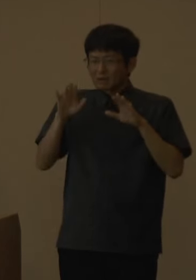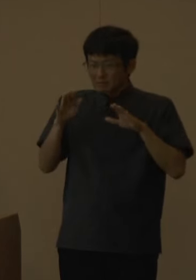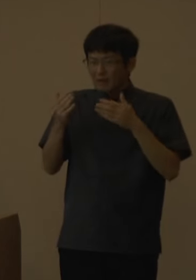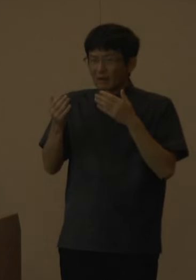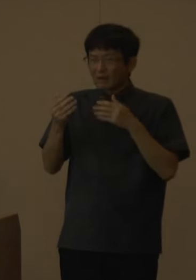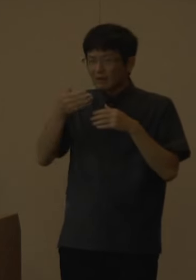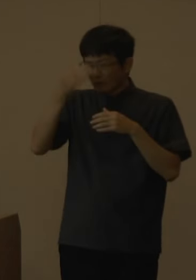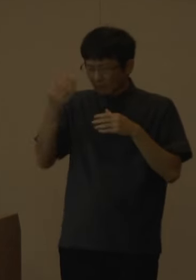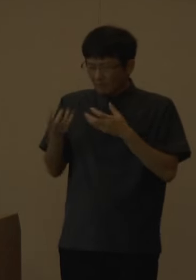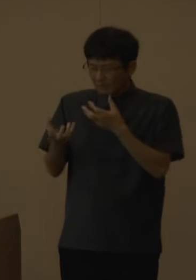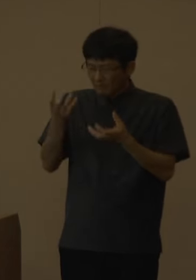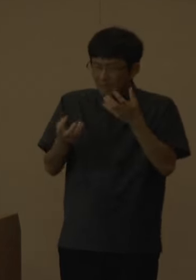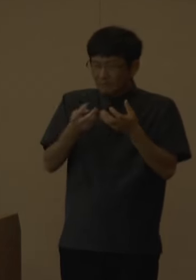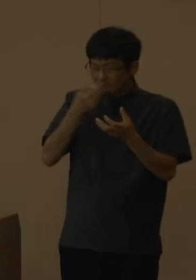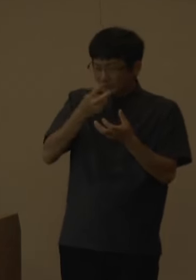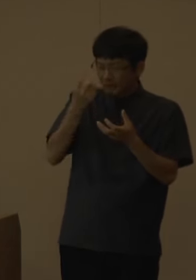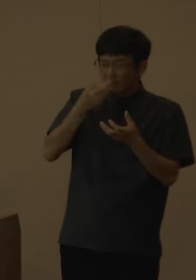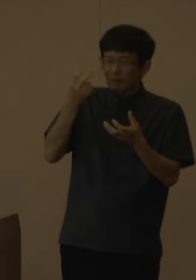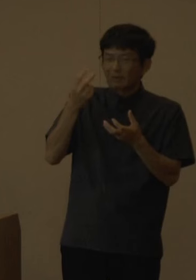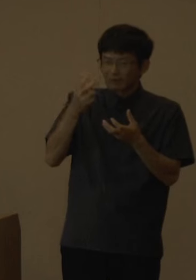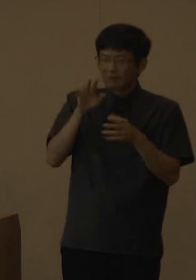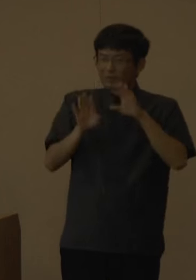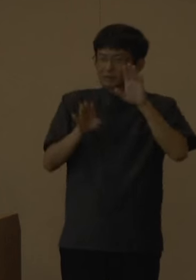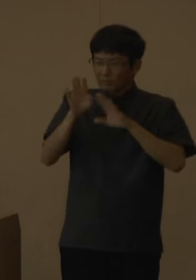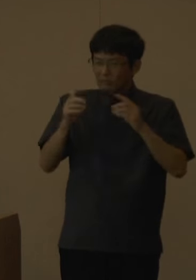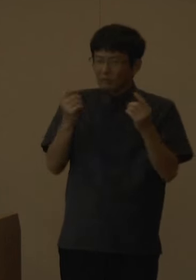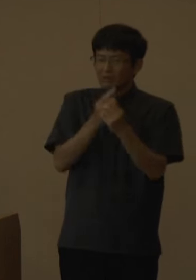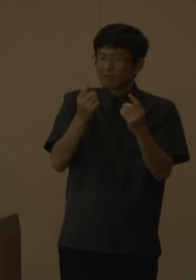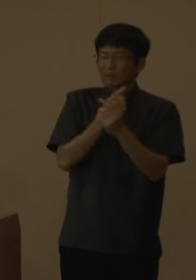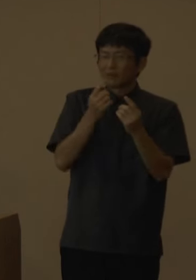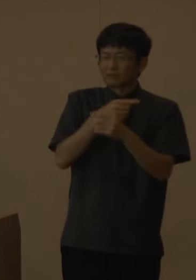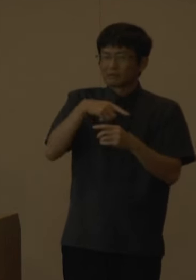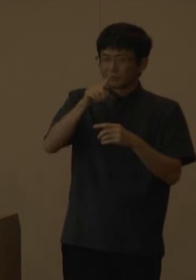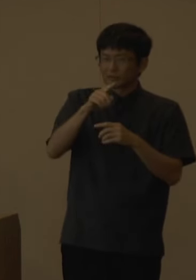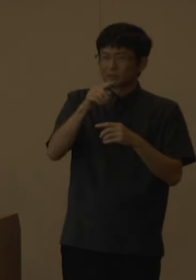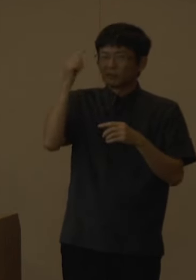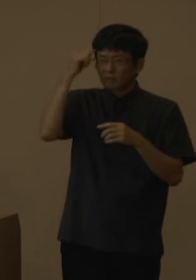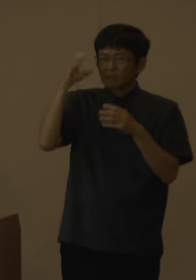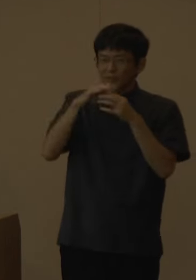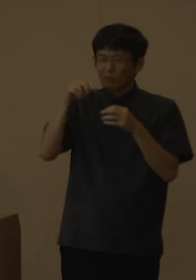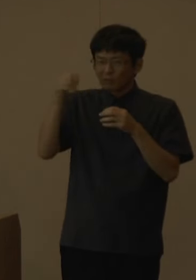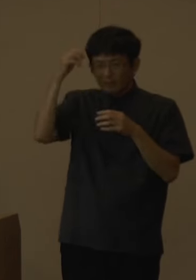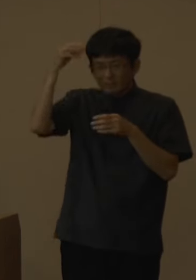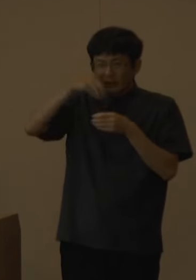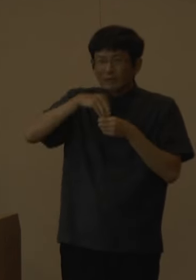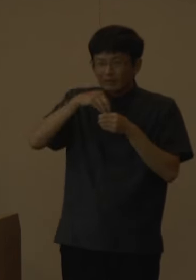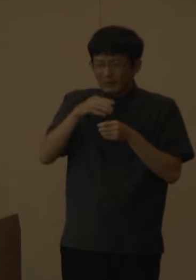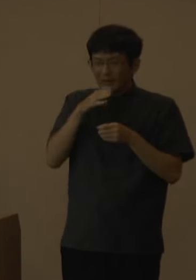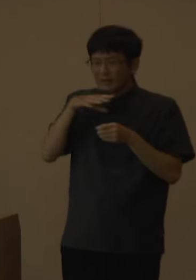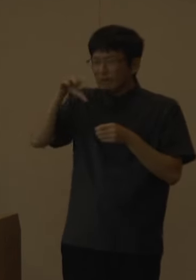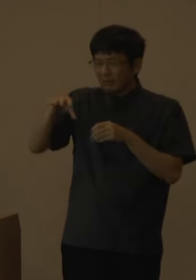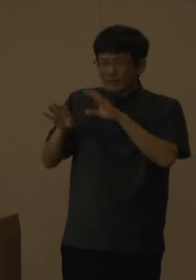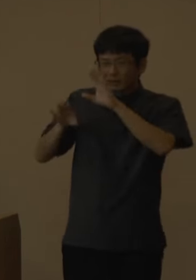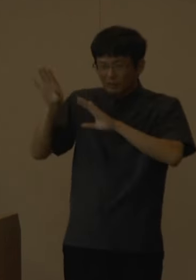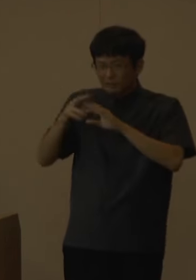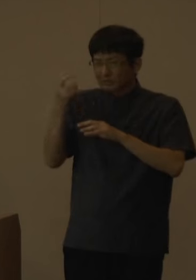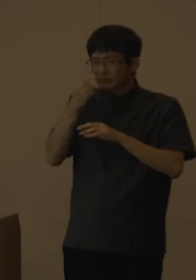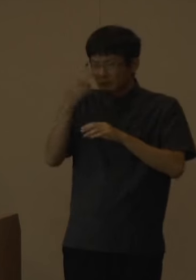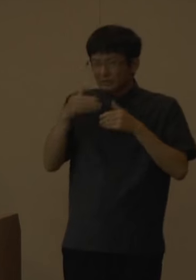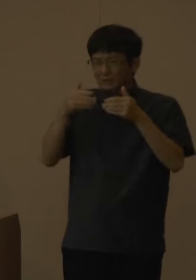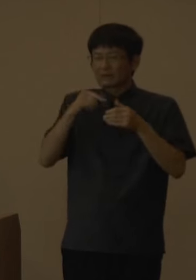明してきたらその状況がまた変わっていくということもありますので、そのことも踏まえて現地の調査を進めていきたいと思います。